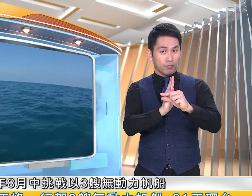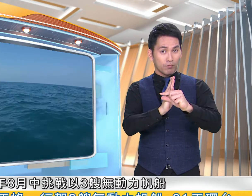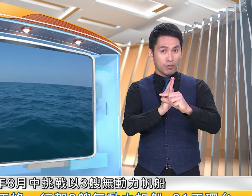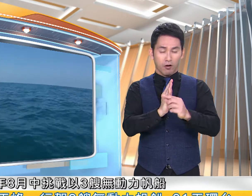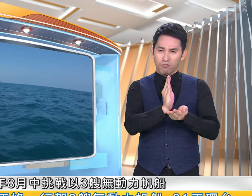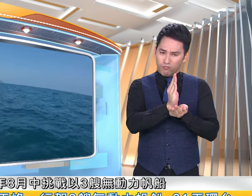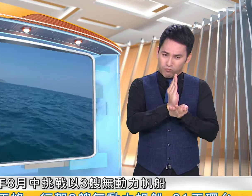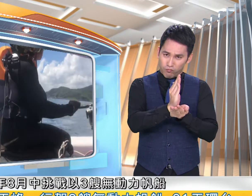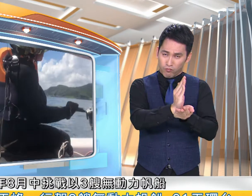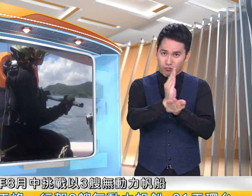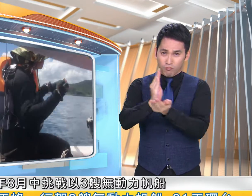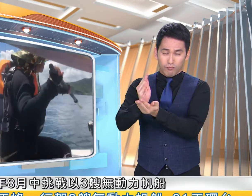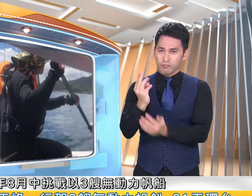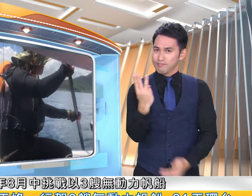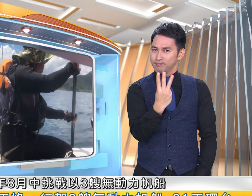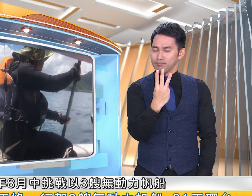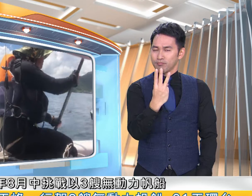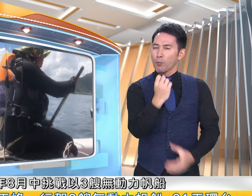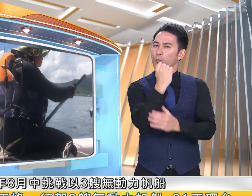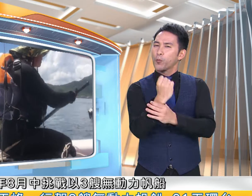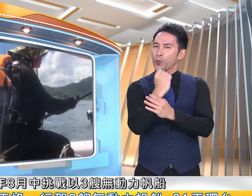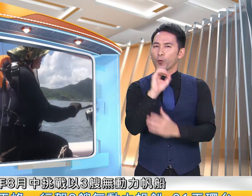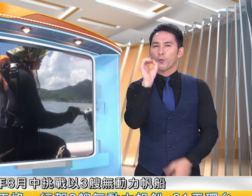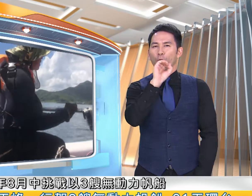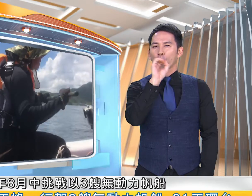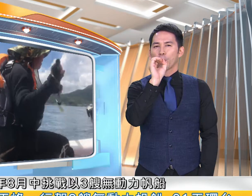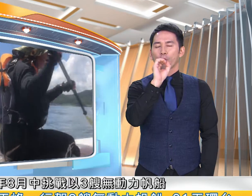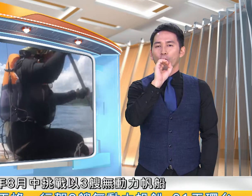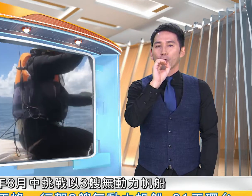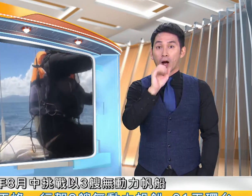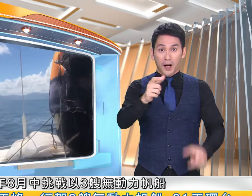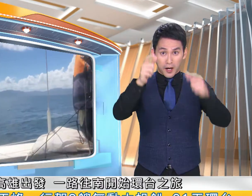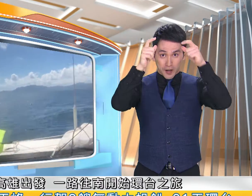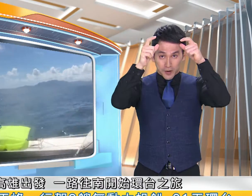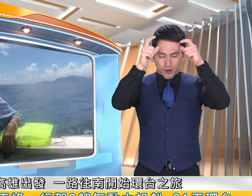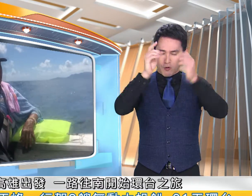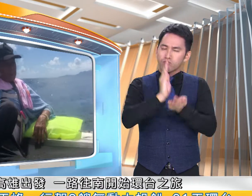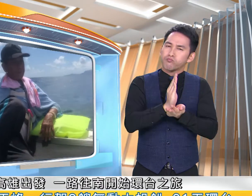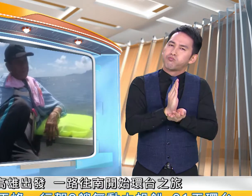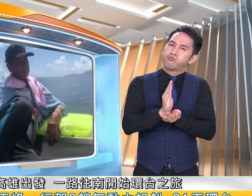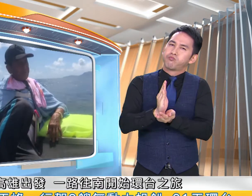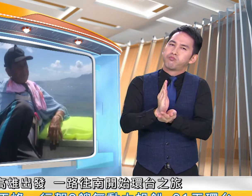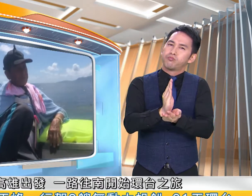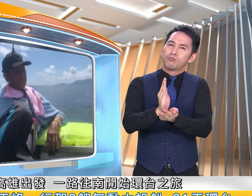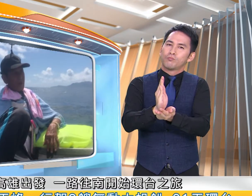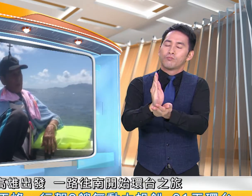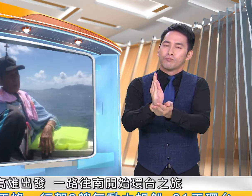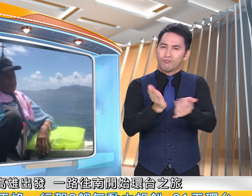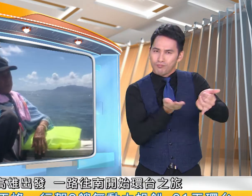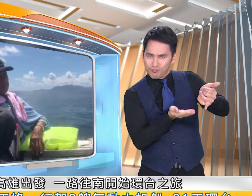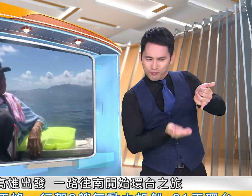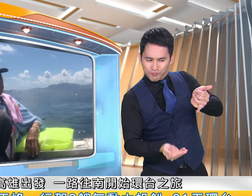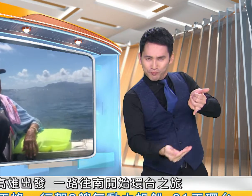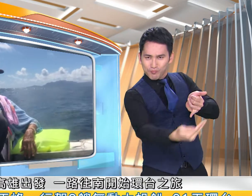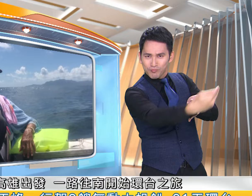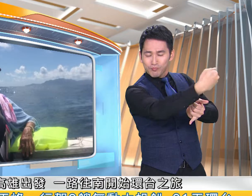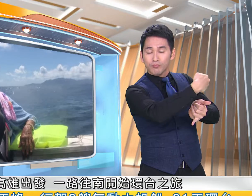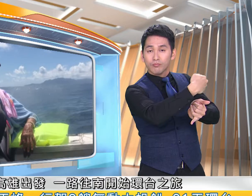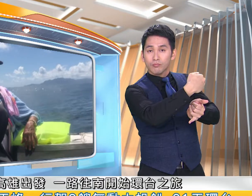战以3艘无动力帆船从高雄出发，一路往南开始